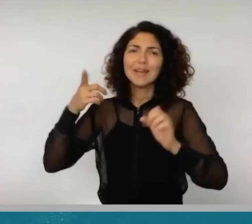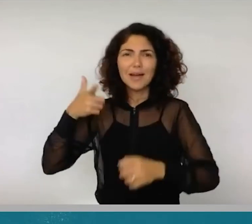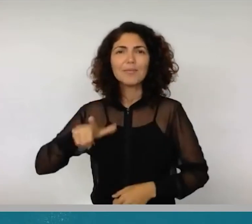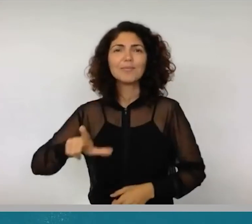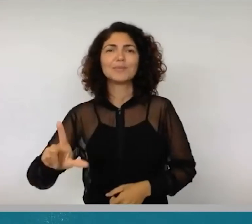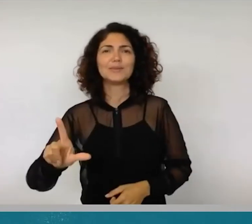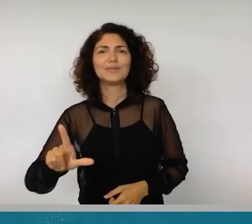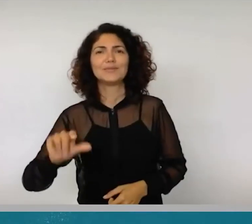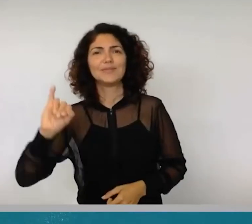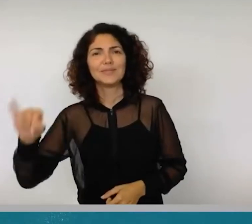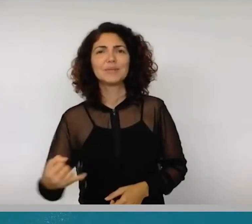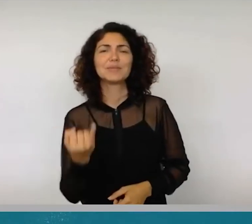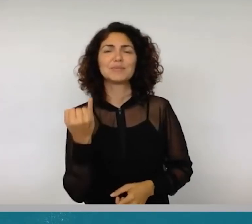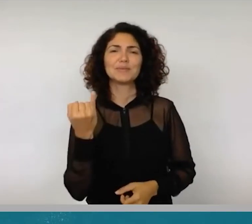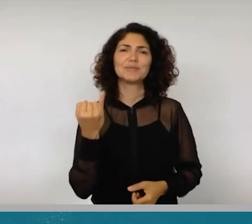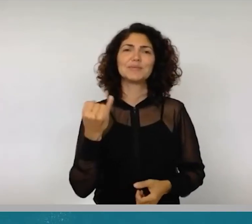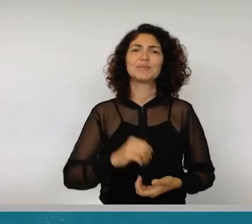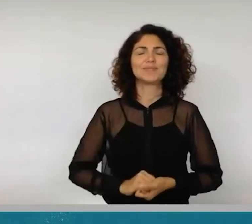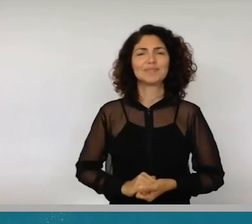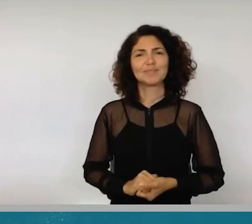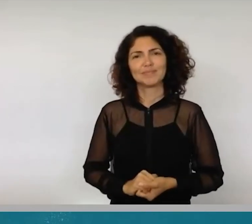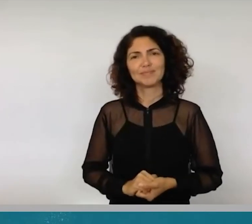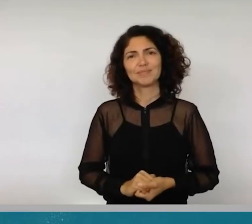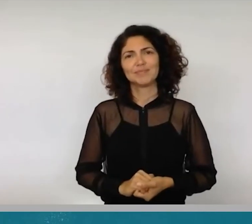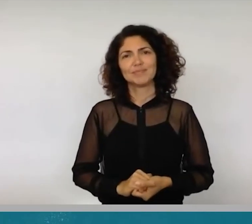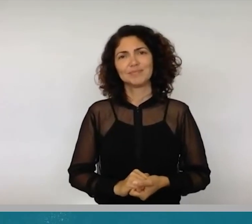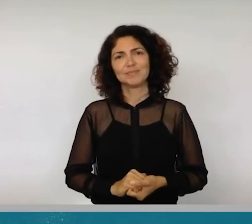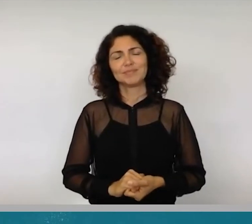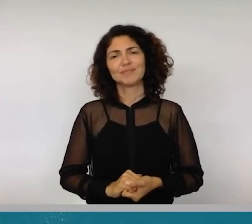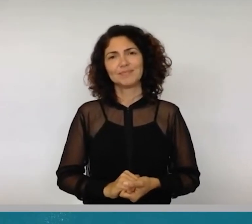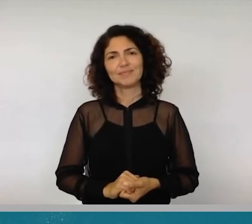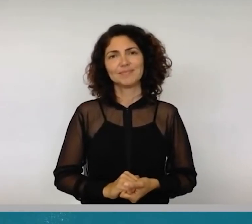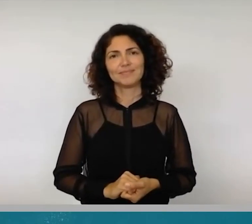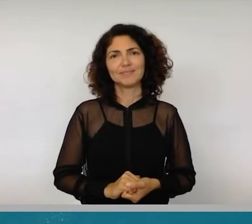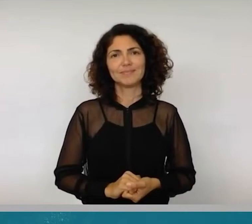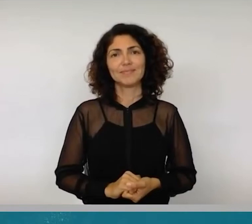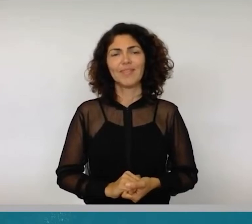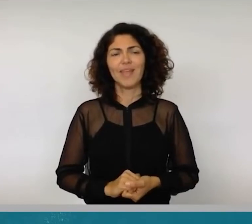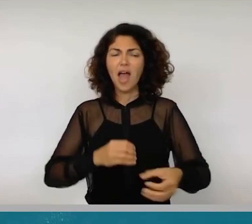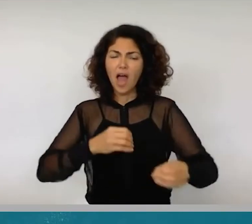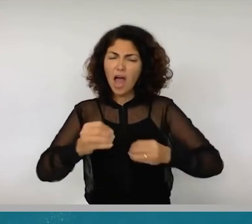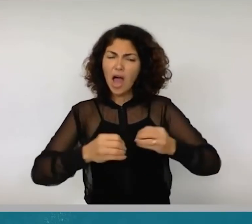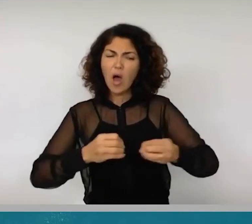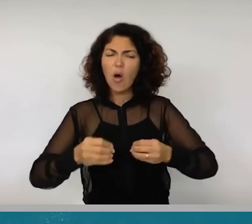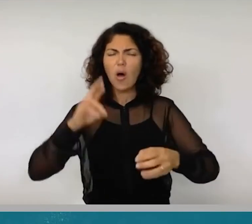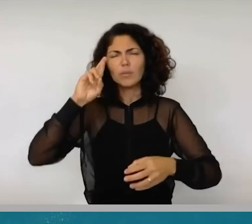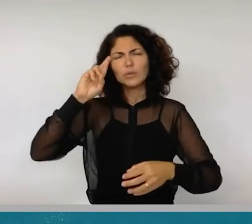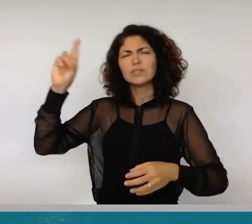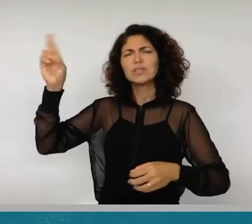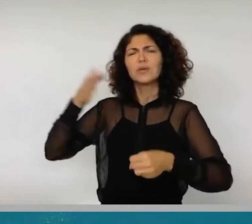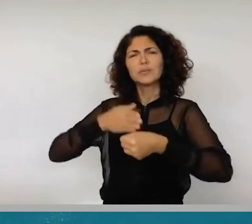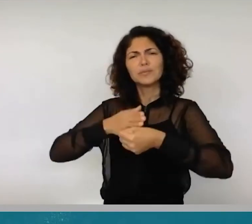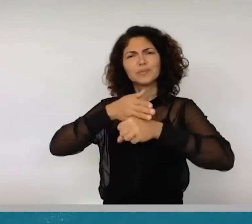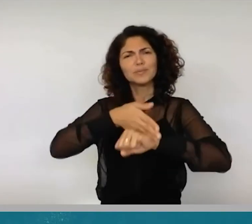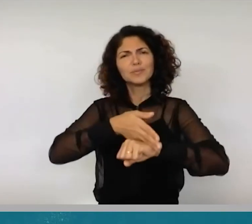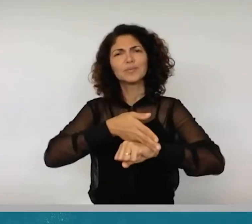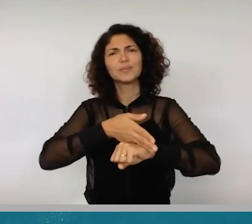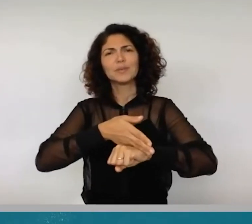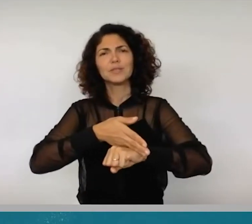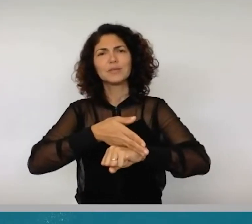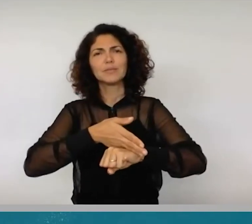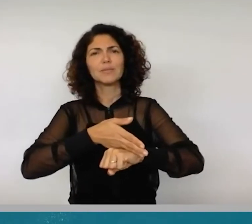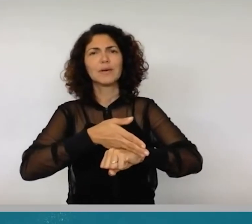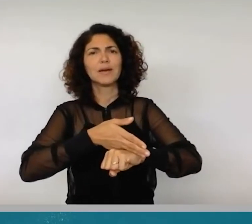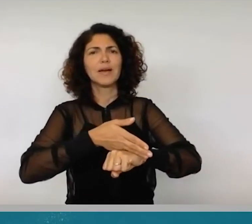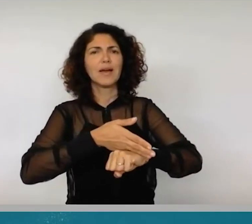a vida da igreja, o Senhor, a obra do Senhor possa avançar, alcançar muitas pessoas, resgatar muitas pessoas,